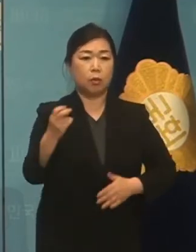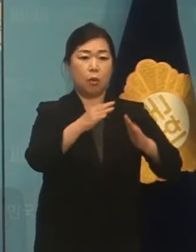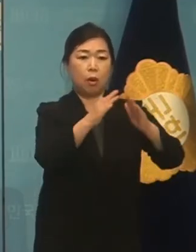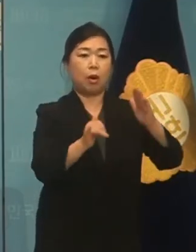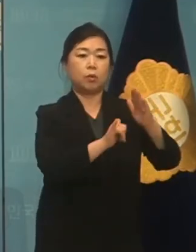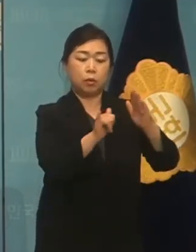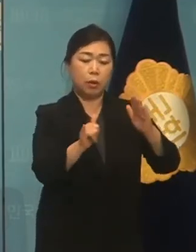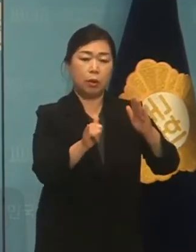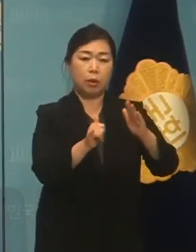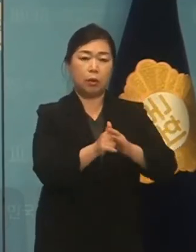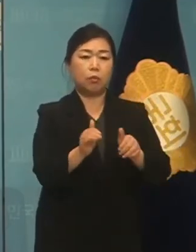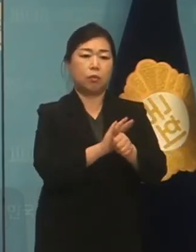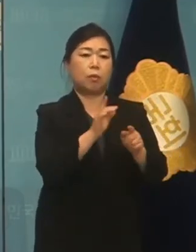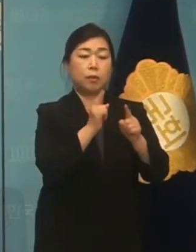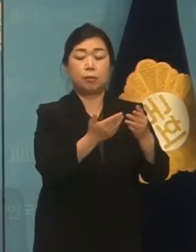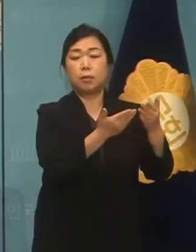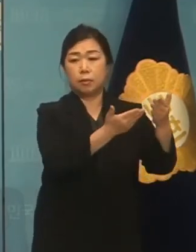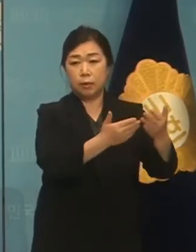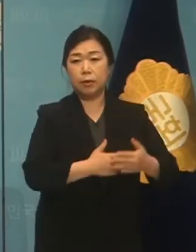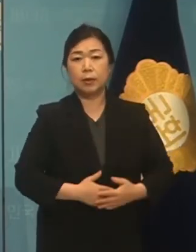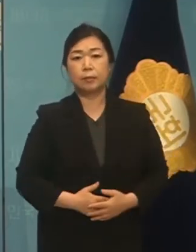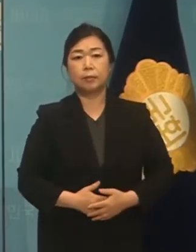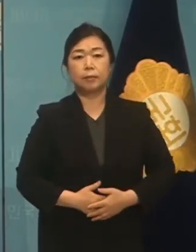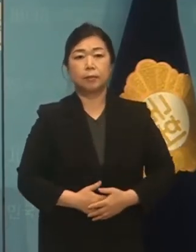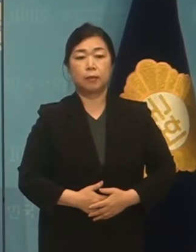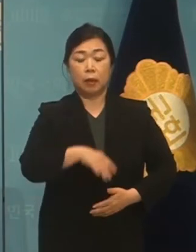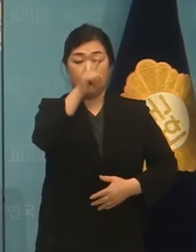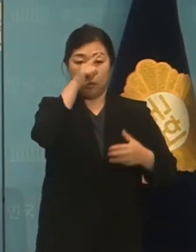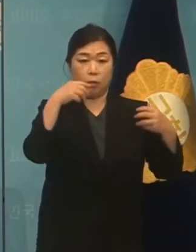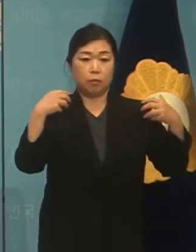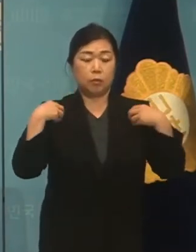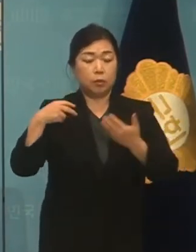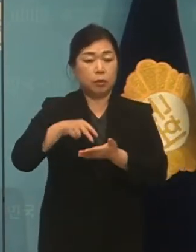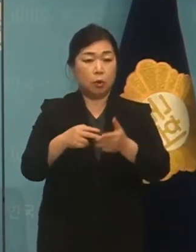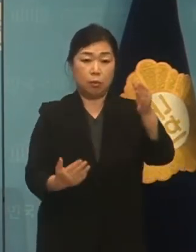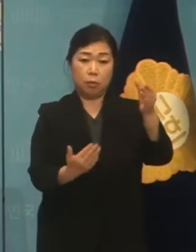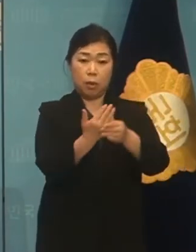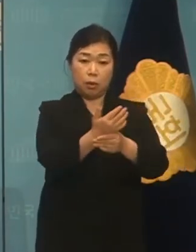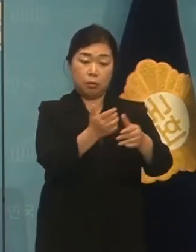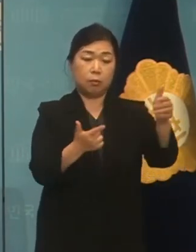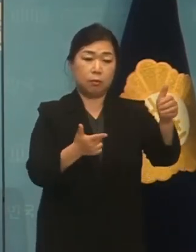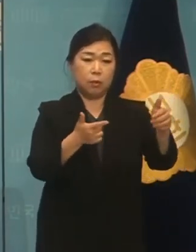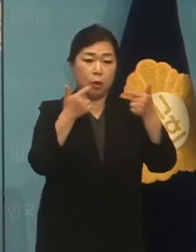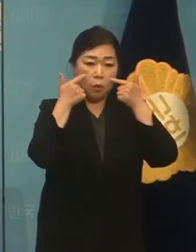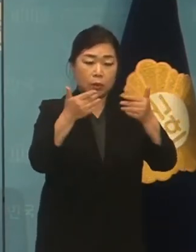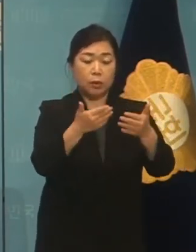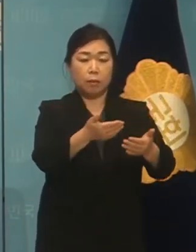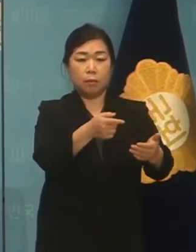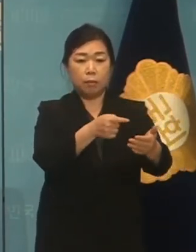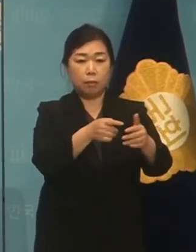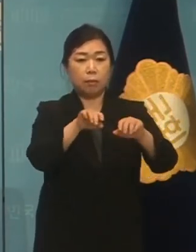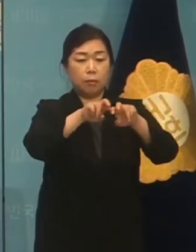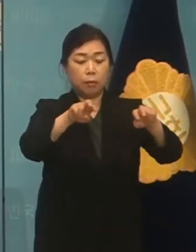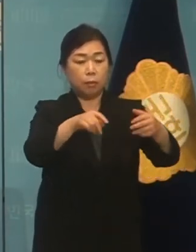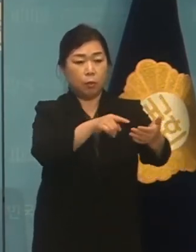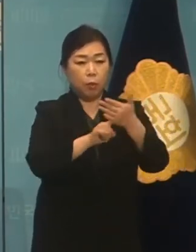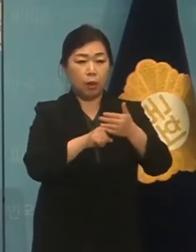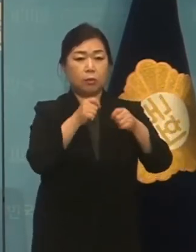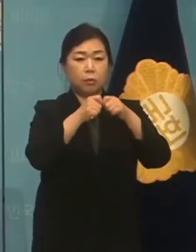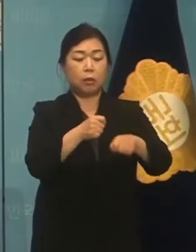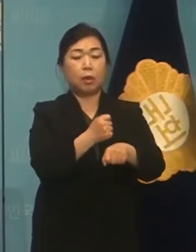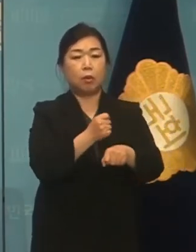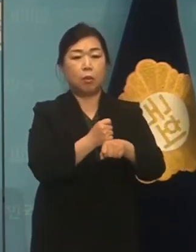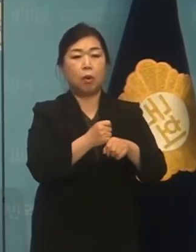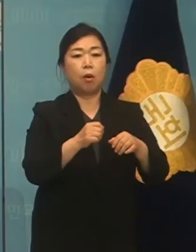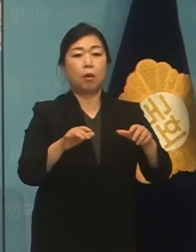유가족들께 깊은 위로의 말씀을 전합니다. 정부는 이번 사건의 진상 파악과 우리 국민들의 안전과